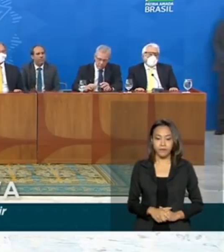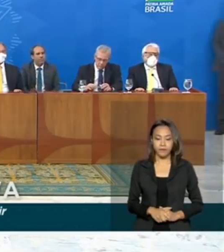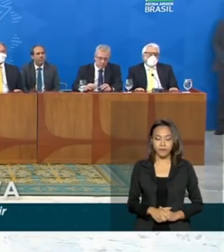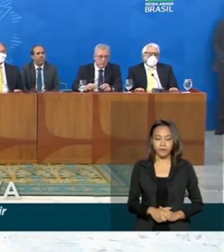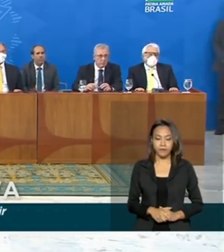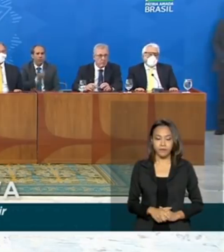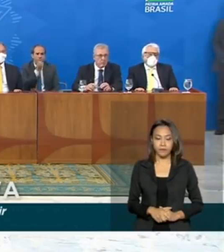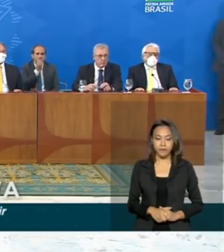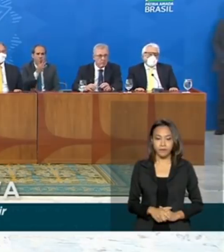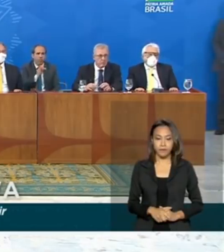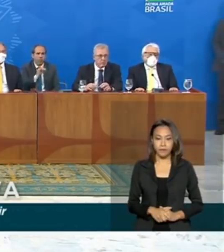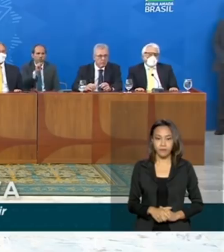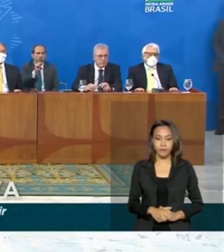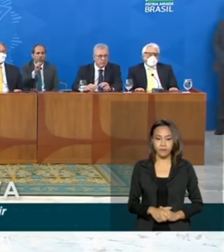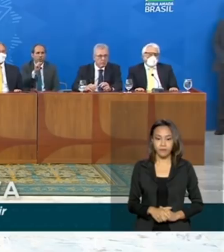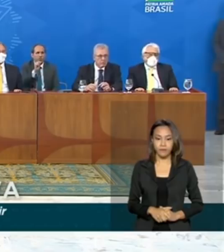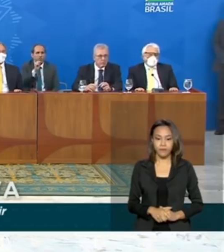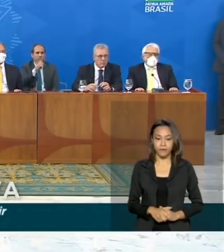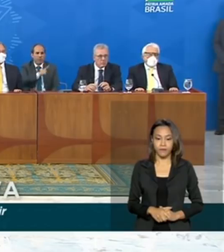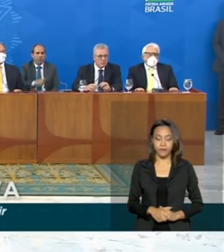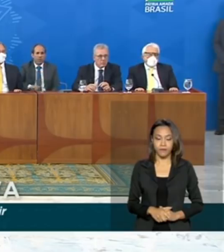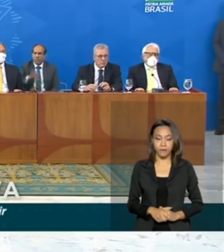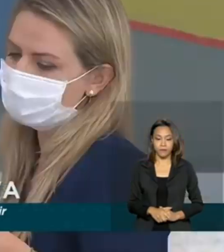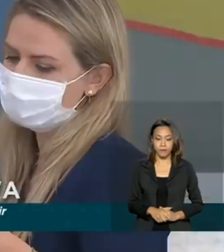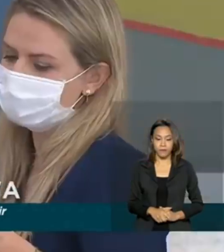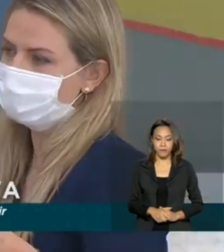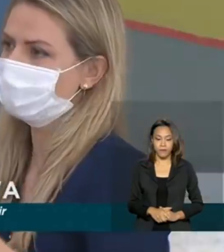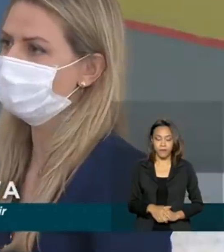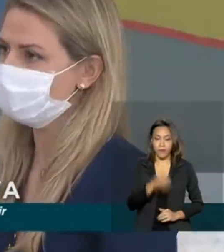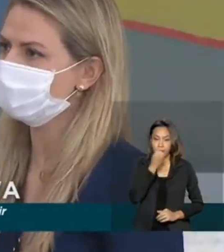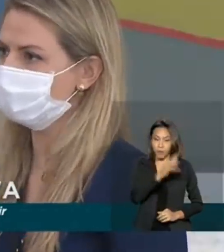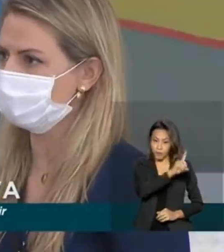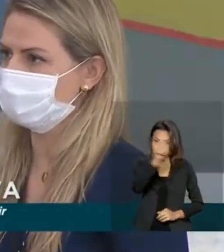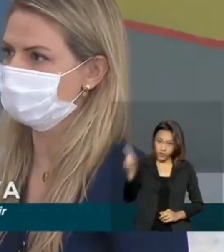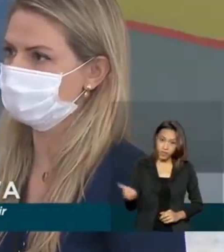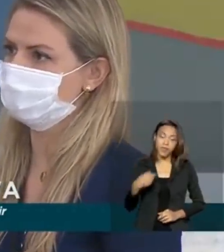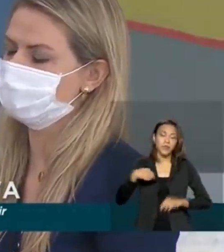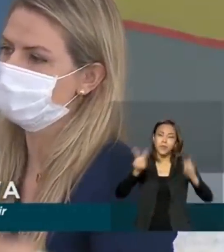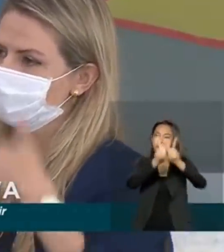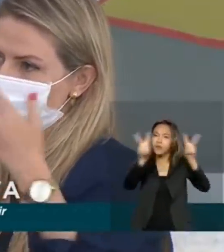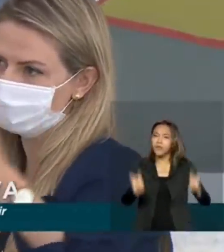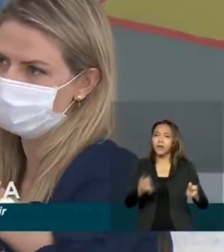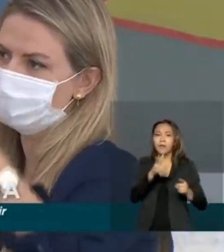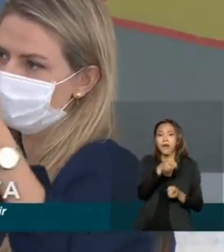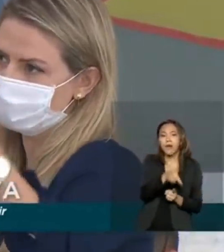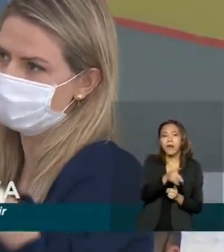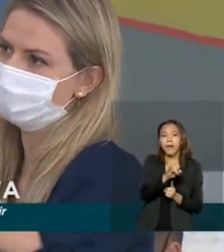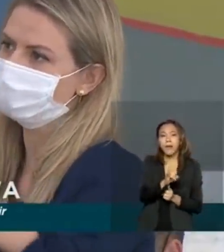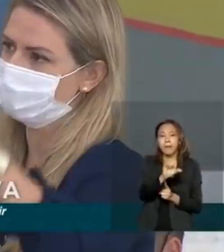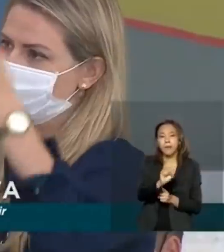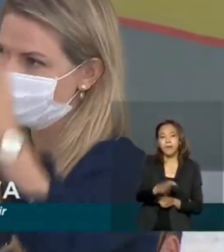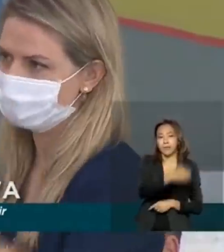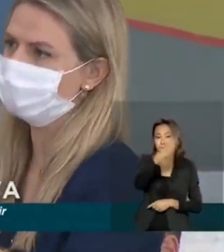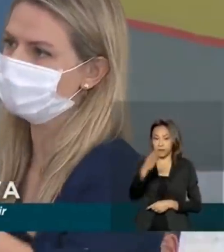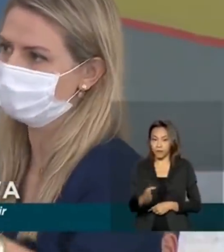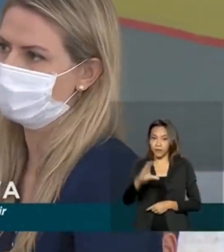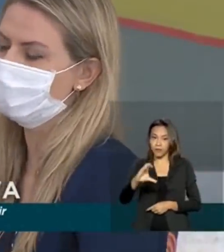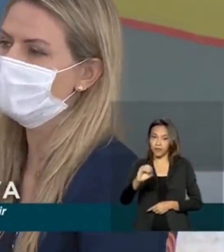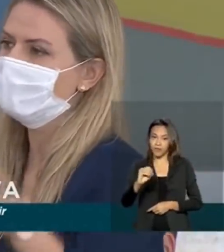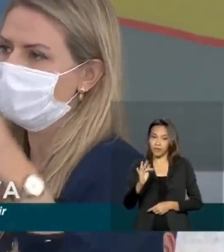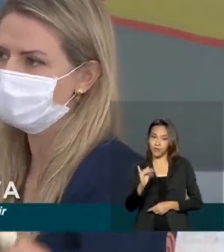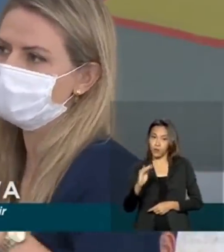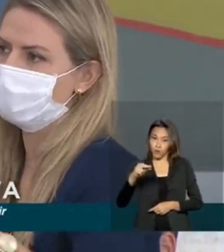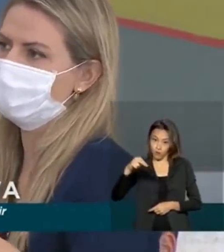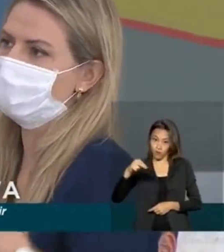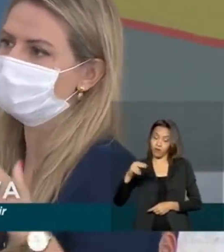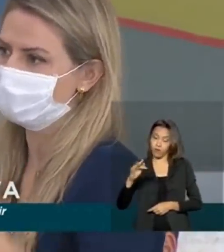Bom dia, presidente. Bom dia, ministros. A minha pergunta é sobre PIS/COFINS. O presidente ontem disse que o governo está disposto, né,